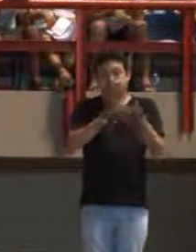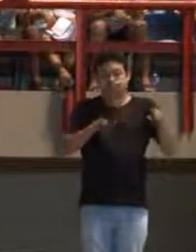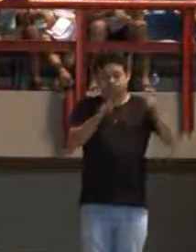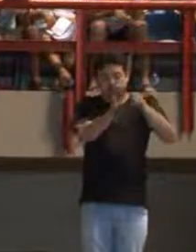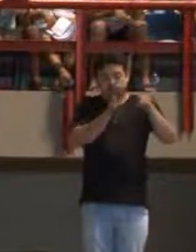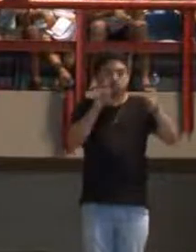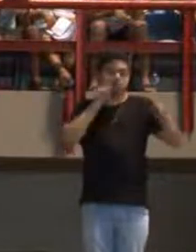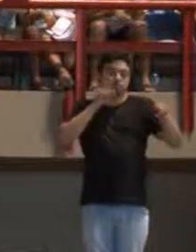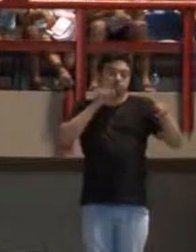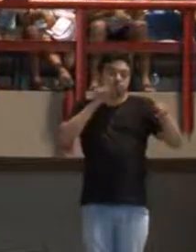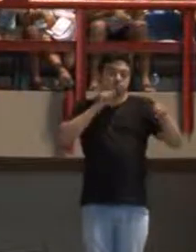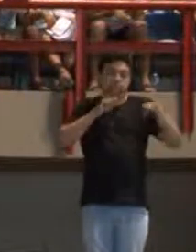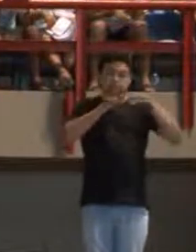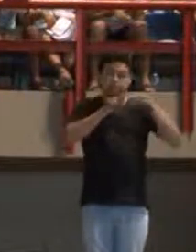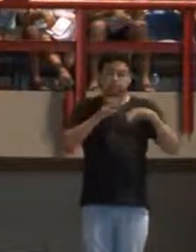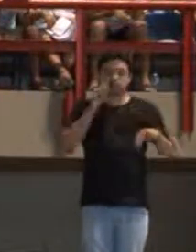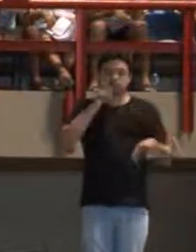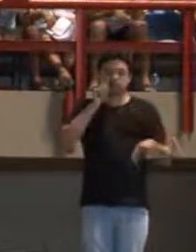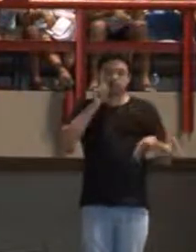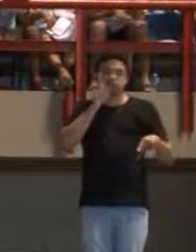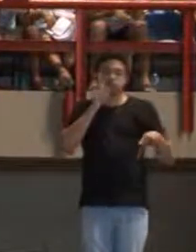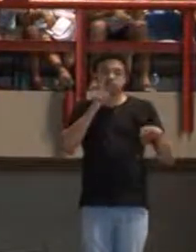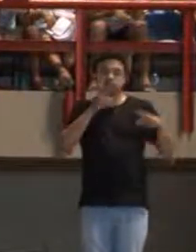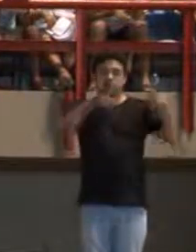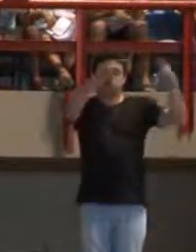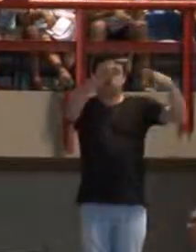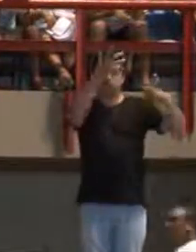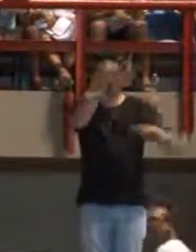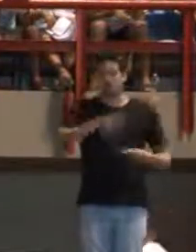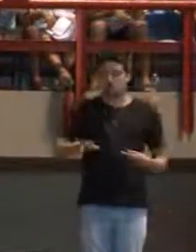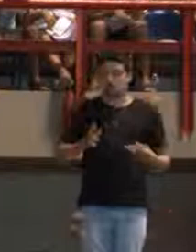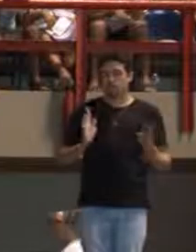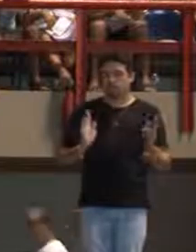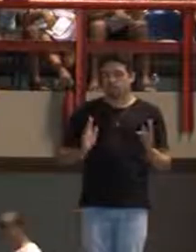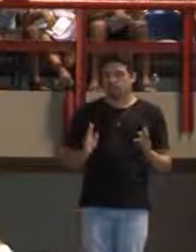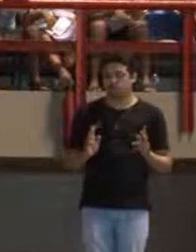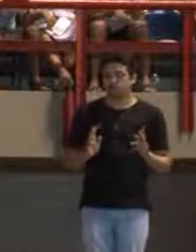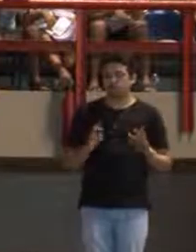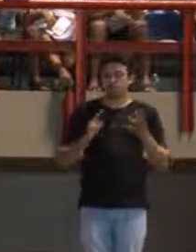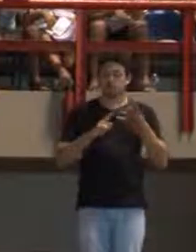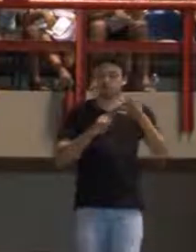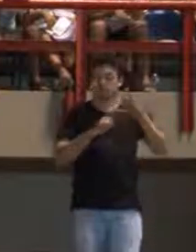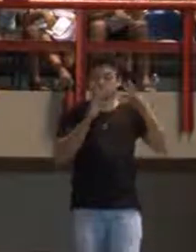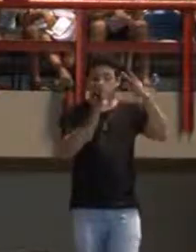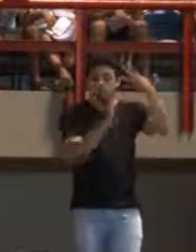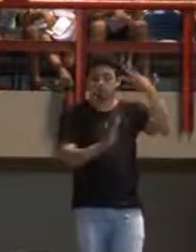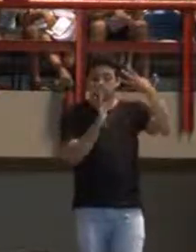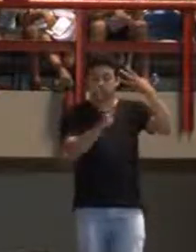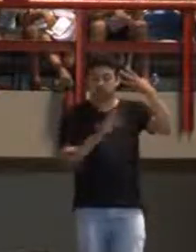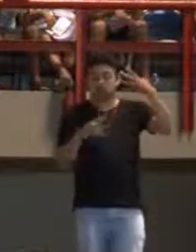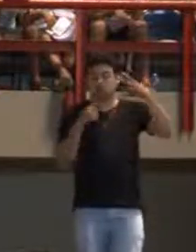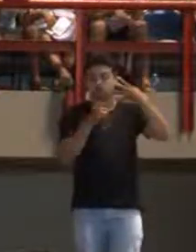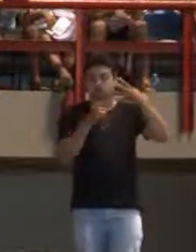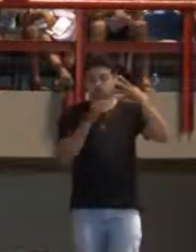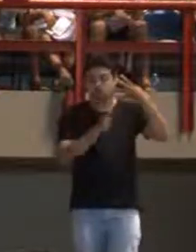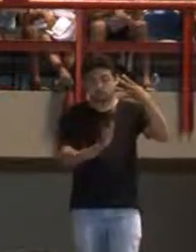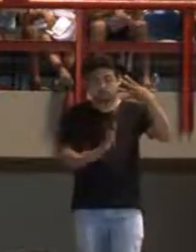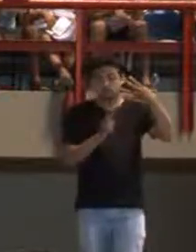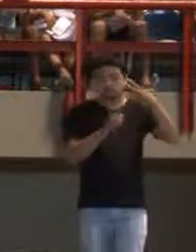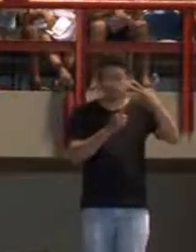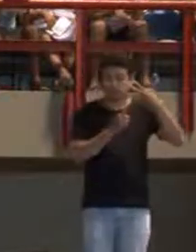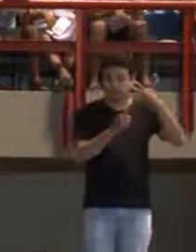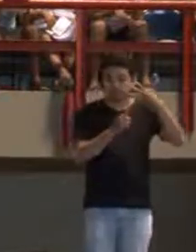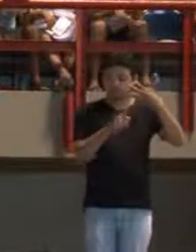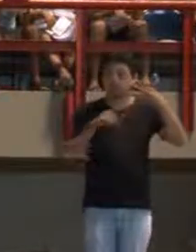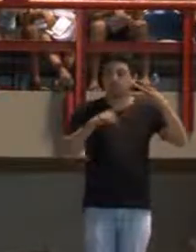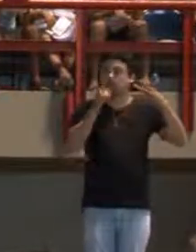Estados Unidos, os americanos vão querer uma guerra lá no quintal deles. Aí tem o Brasil, né? Que é o 4. Né? Onde é